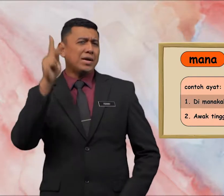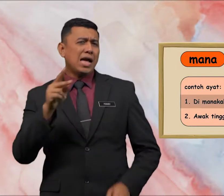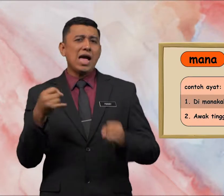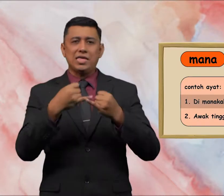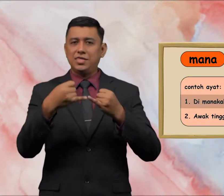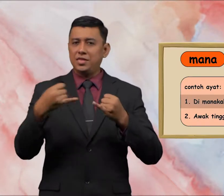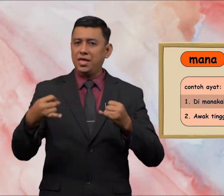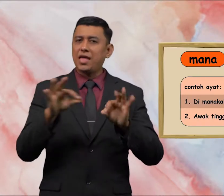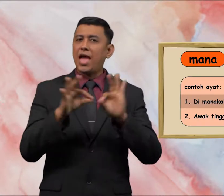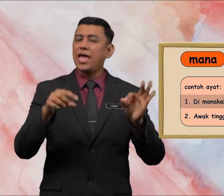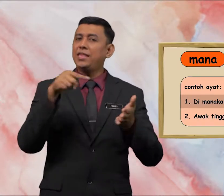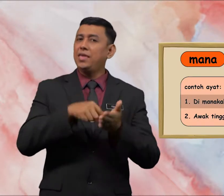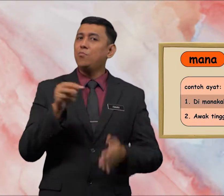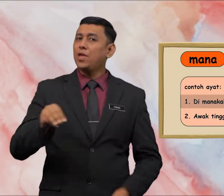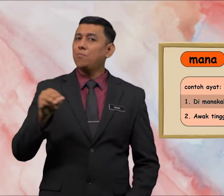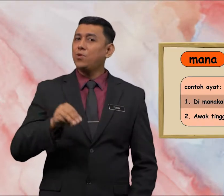Apakah jenis ayat ini, murid-murid?